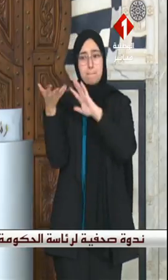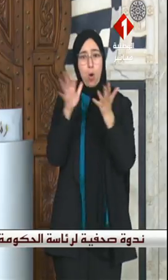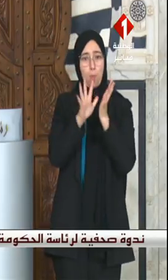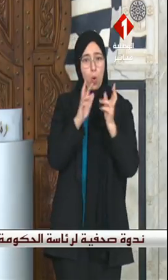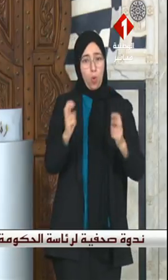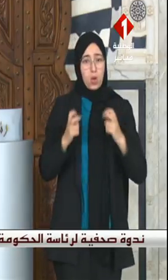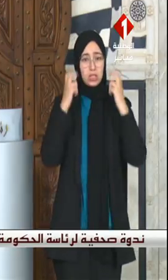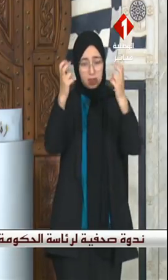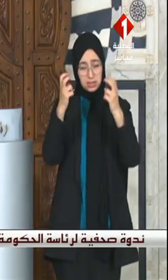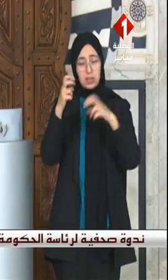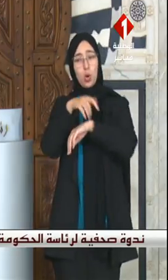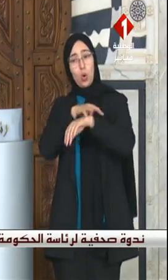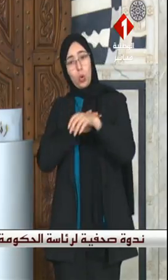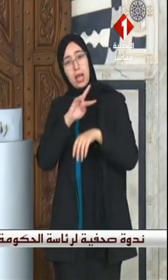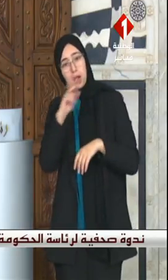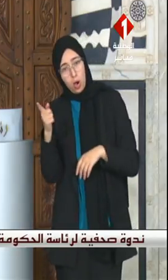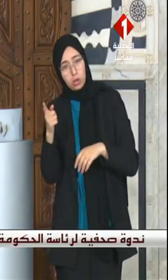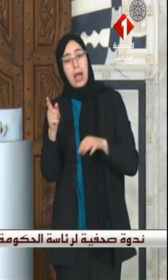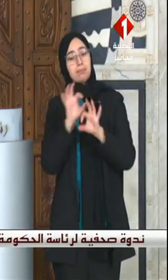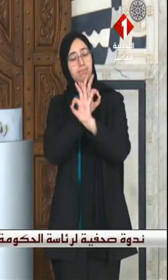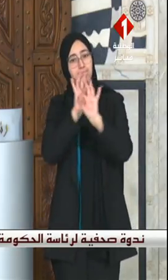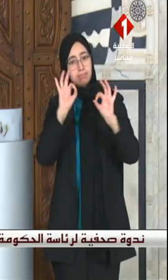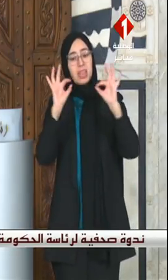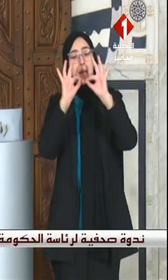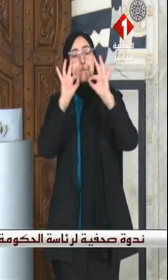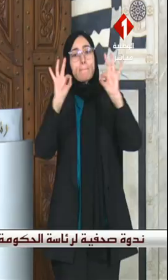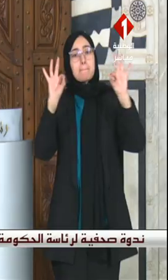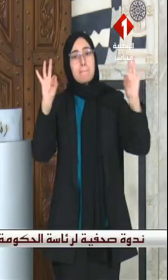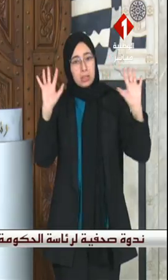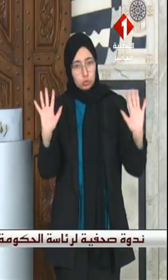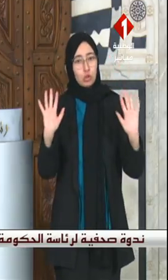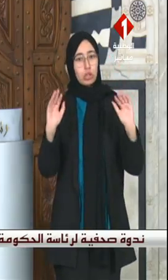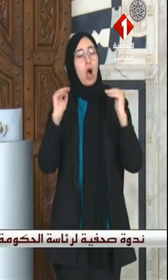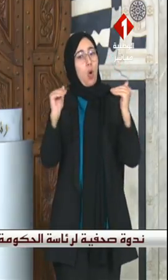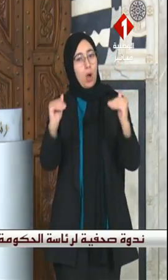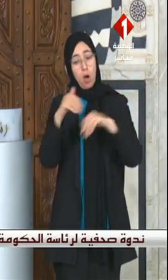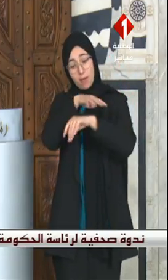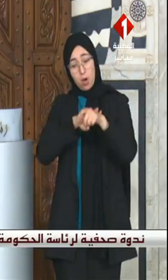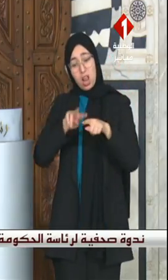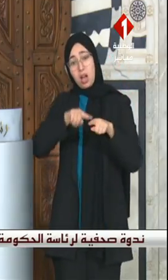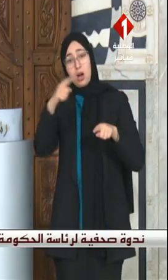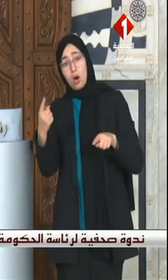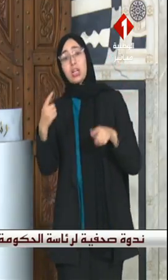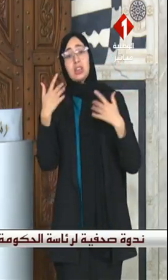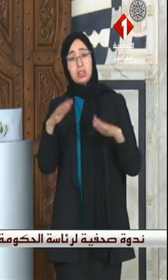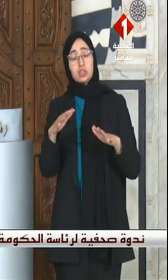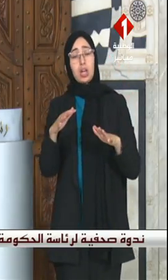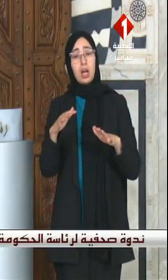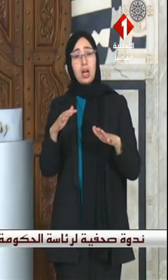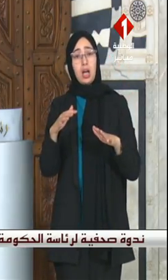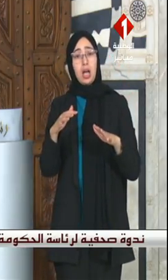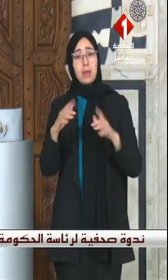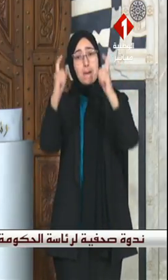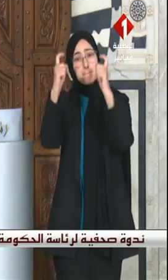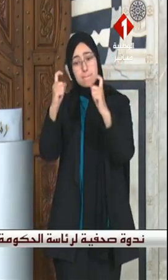الوفيات. هناك ولايات اخرى قاعدة تشهد في استقرار، وهناك ولايات أخرى قاعدين نشوفوا في نوع من